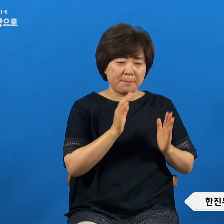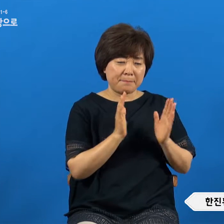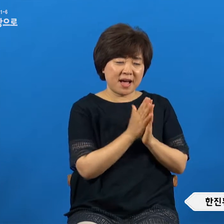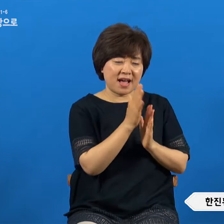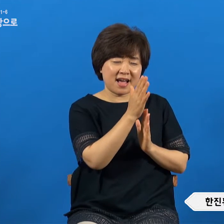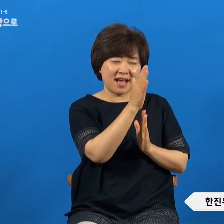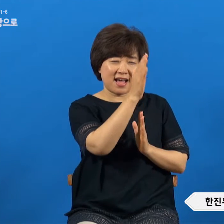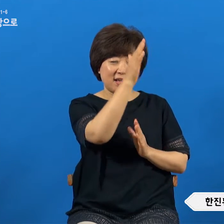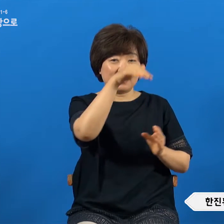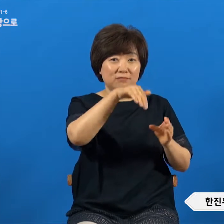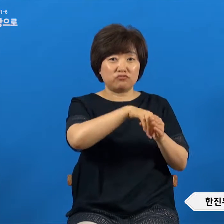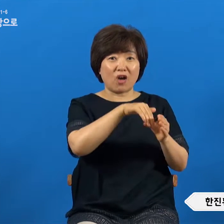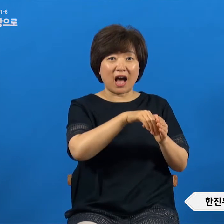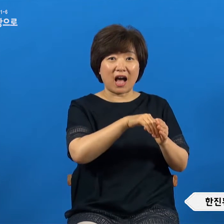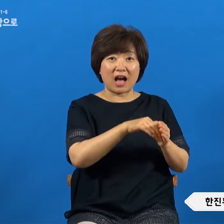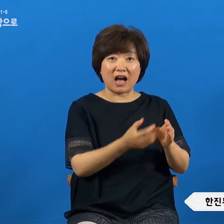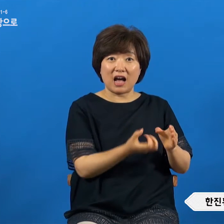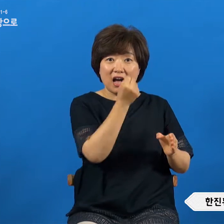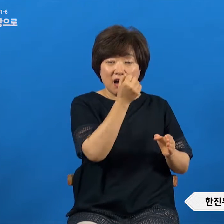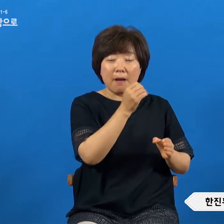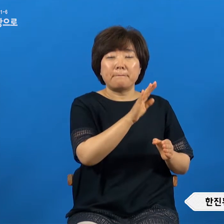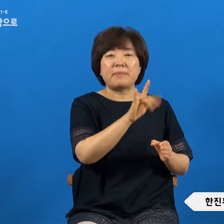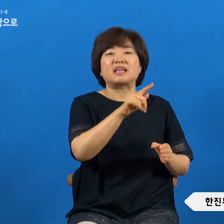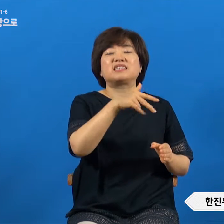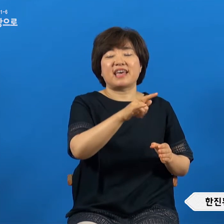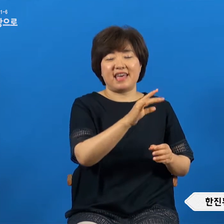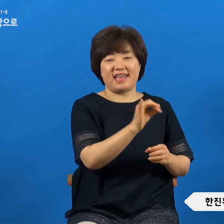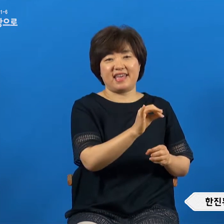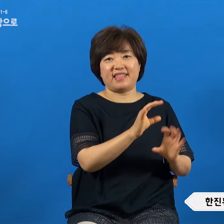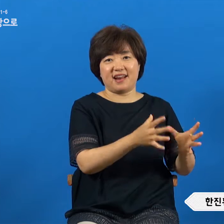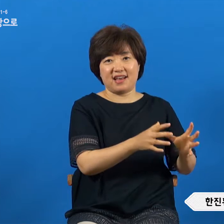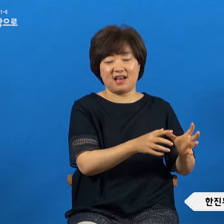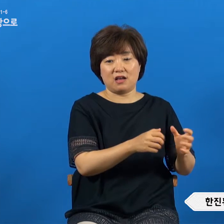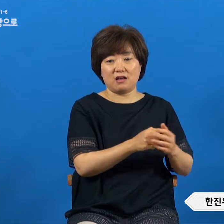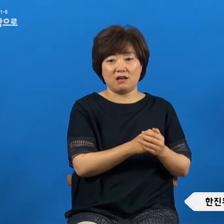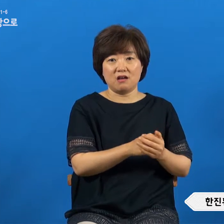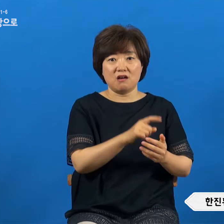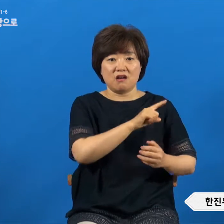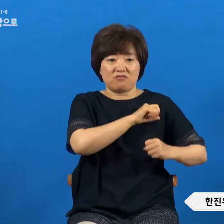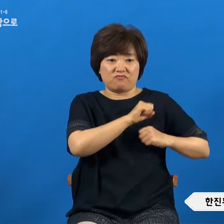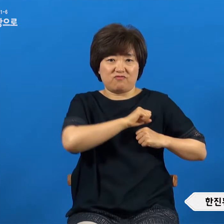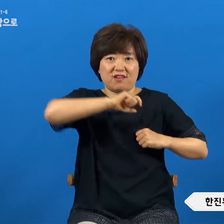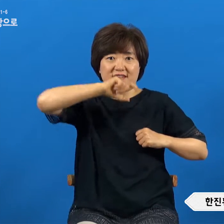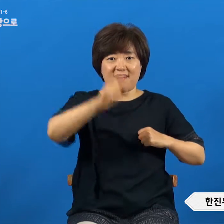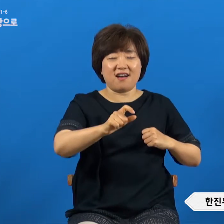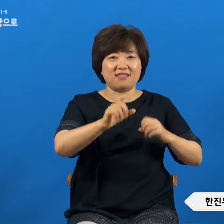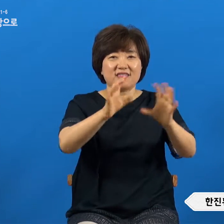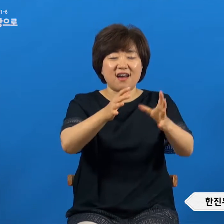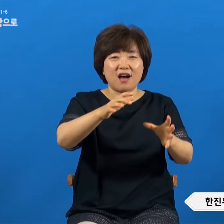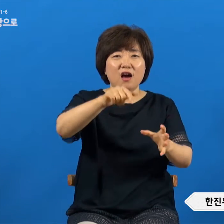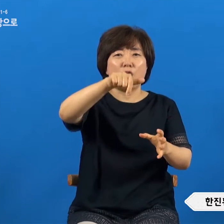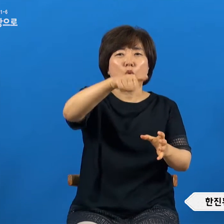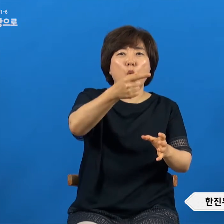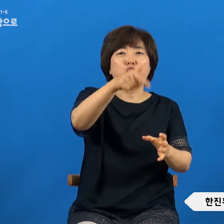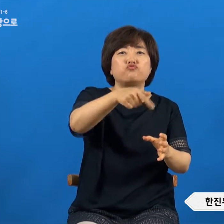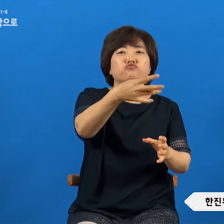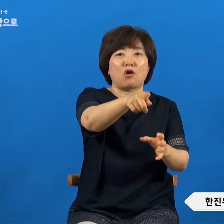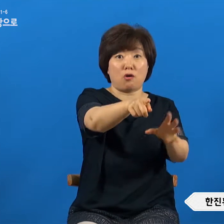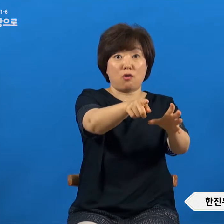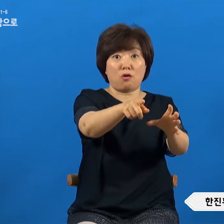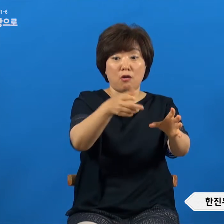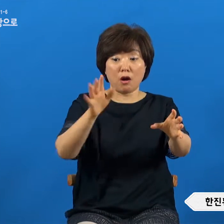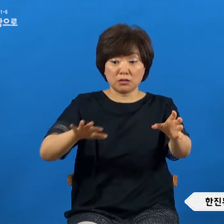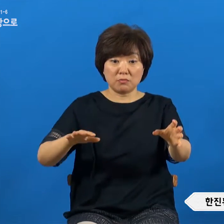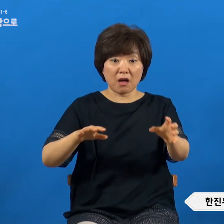백제입니다. 제일 강력한 군사력을 보유하고 있던 나라는 고구려였습니다. 그러나 삼국을